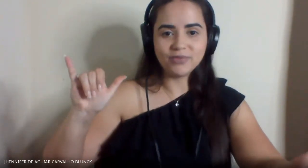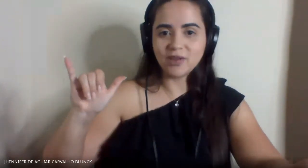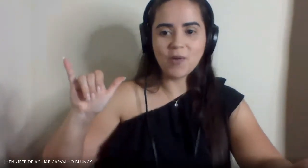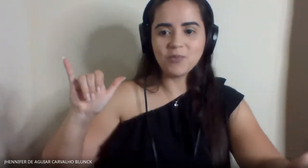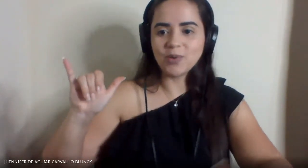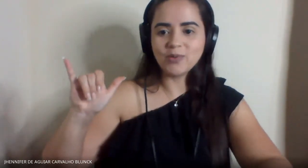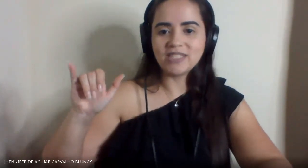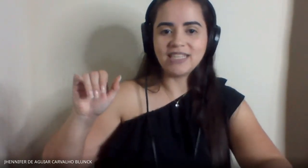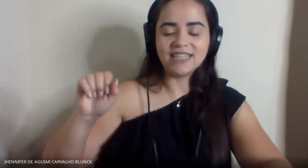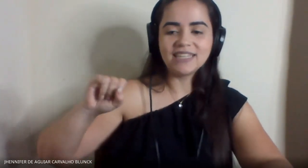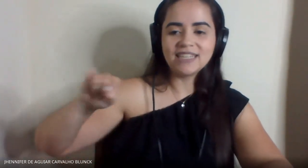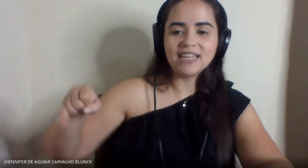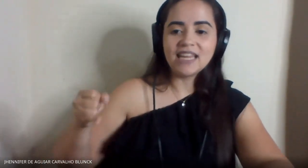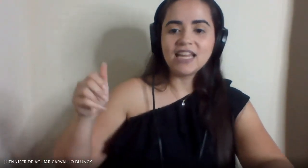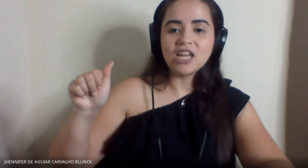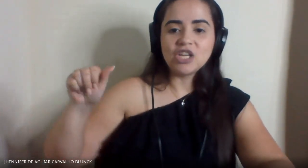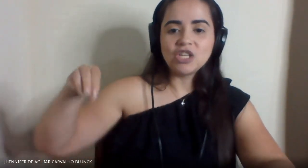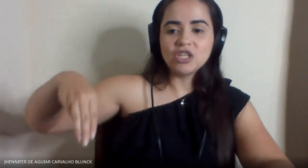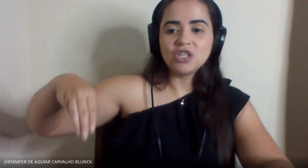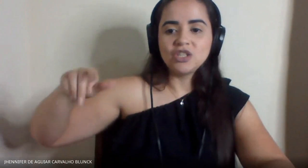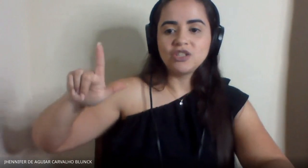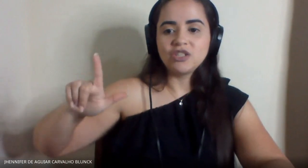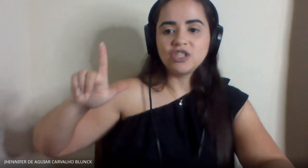Kelly, não sei como pronuncia.